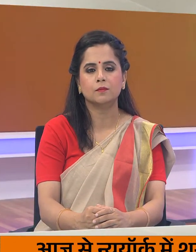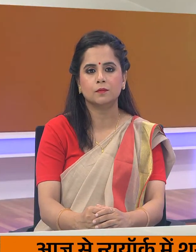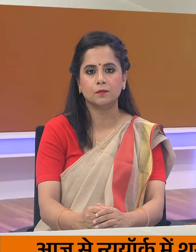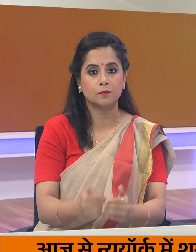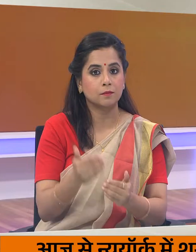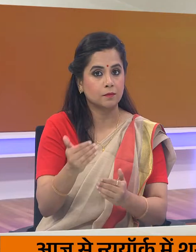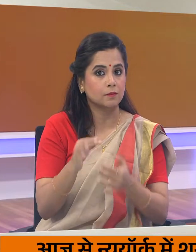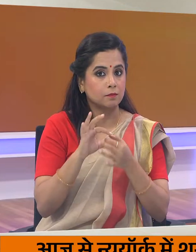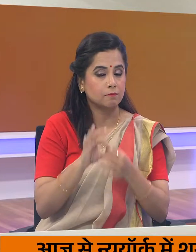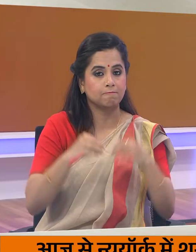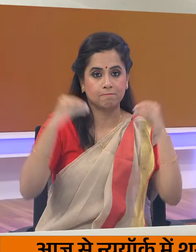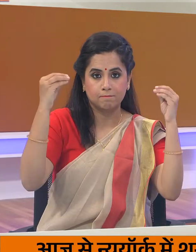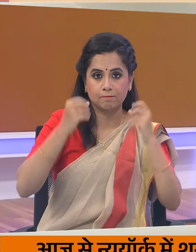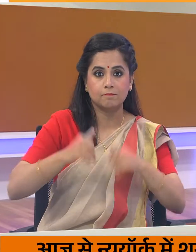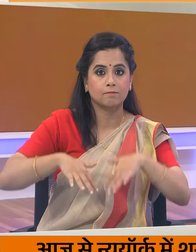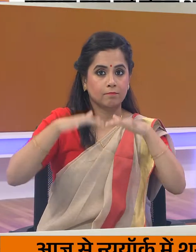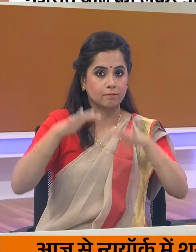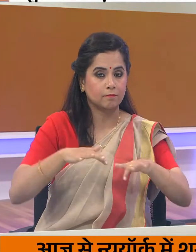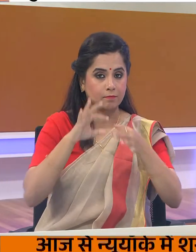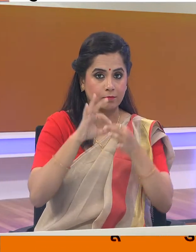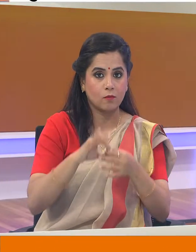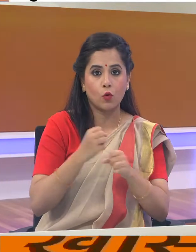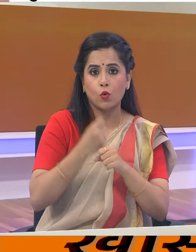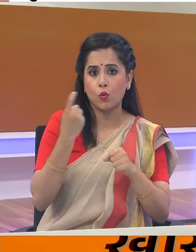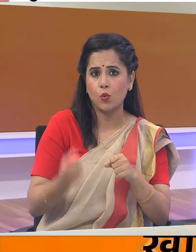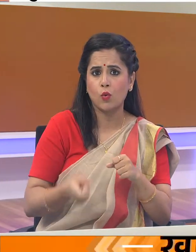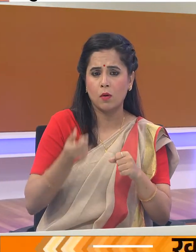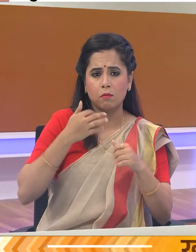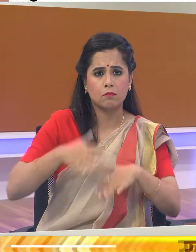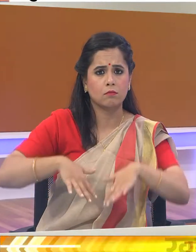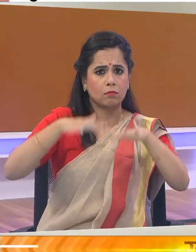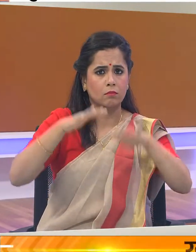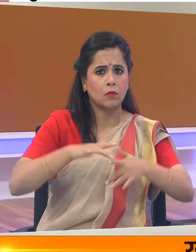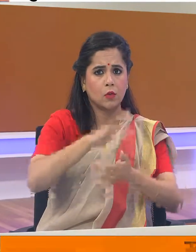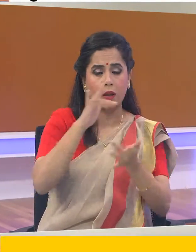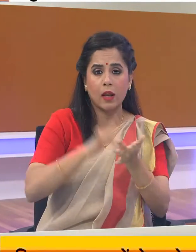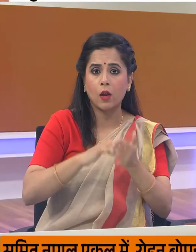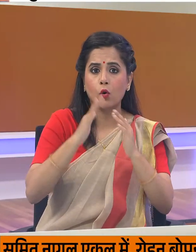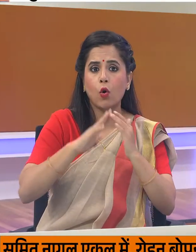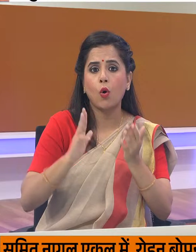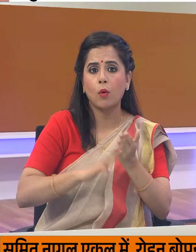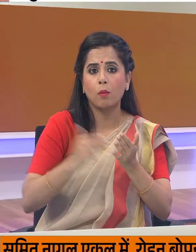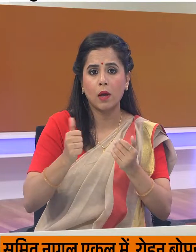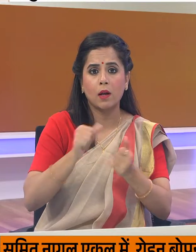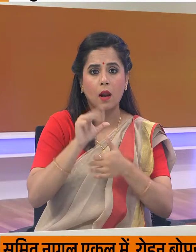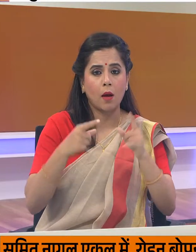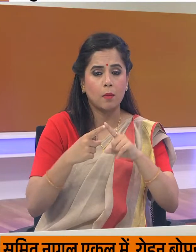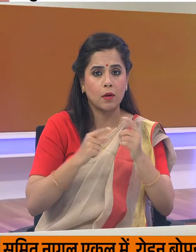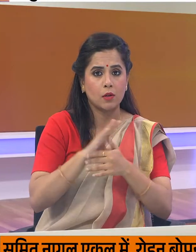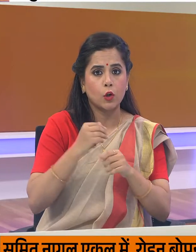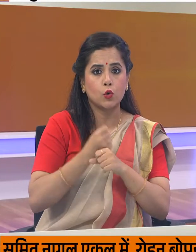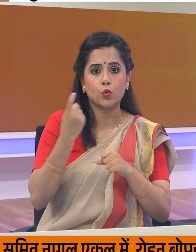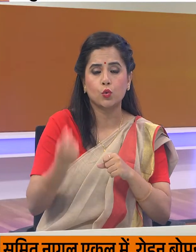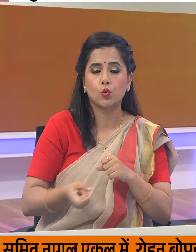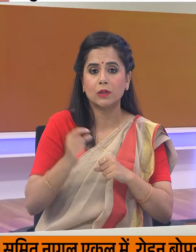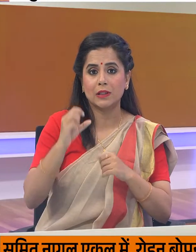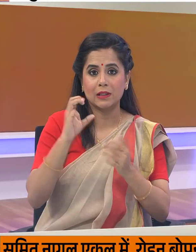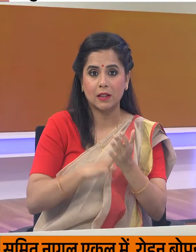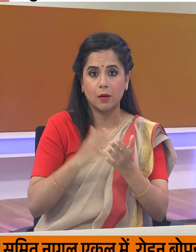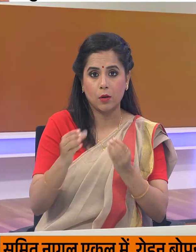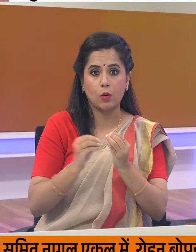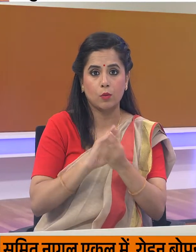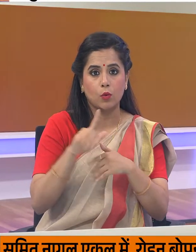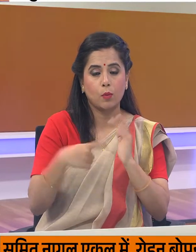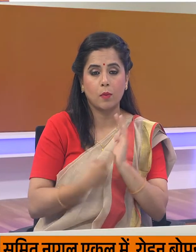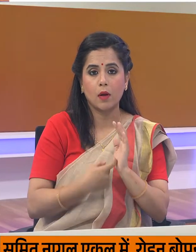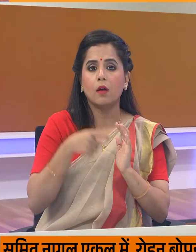अब बात बारिश और बाढ़ के कहर की। गुजरात में बाढ़ को लेकर केंद्रीय गृह मंत्री अमित शाह ने गुजरात के मुख्यमंत्री